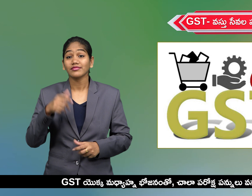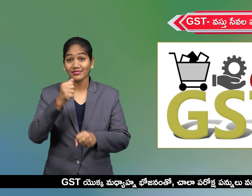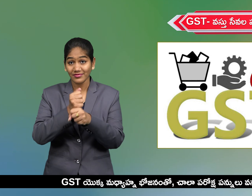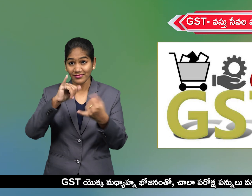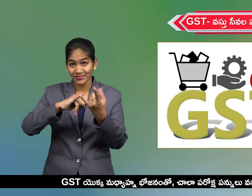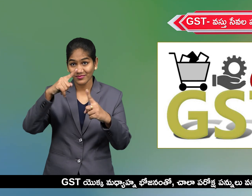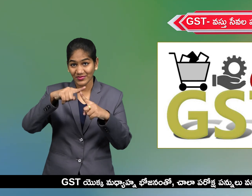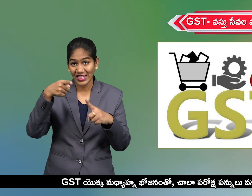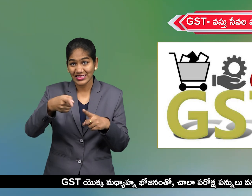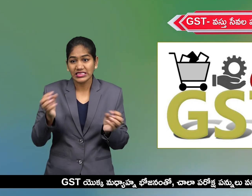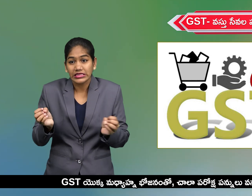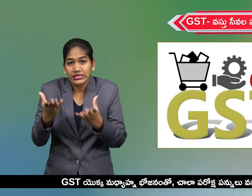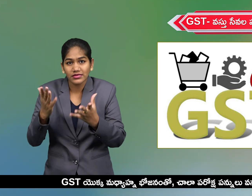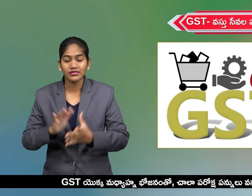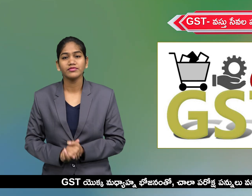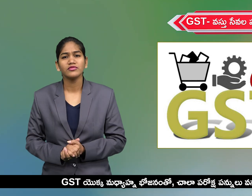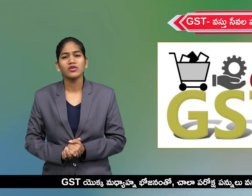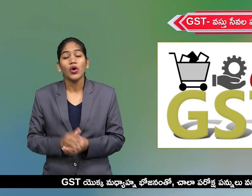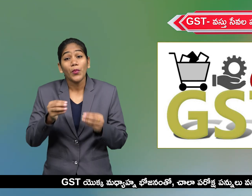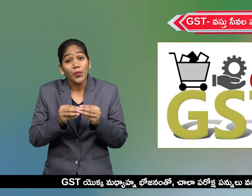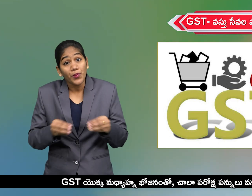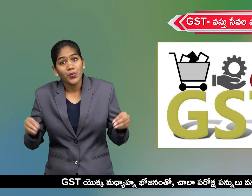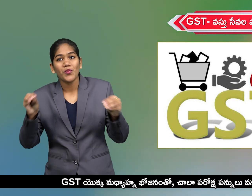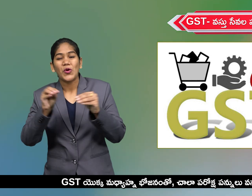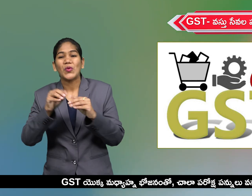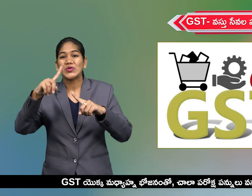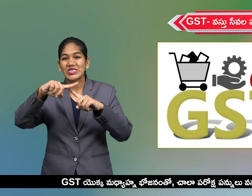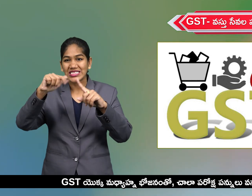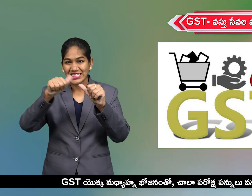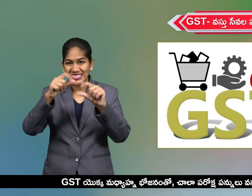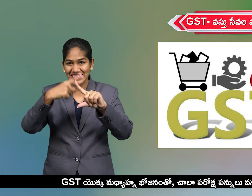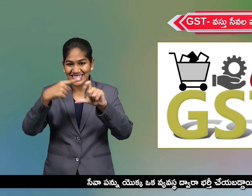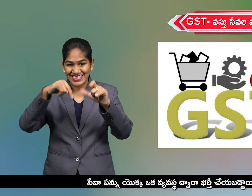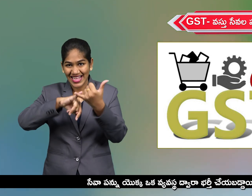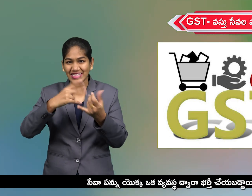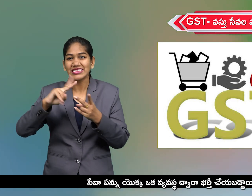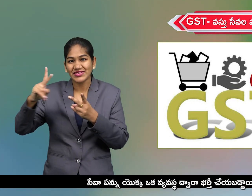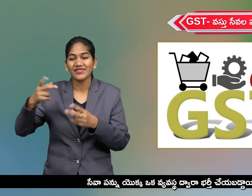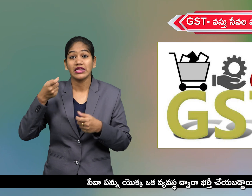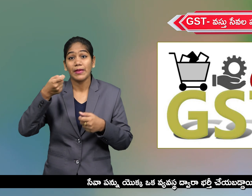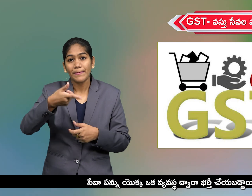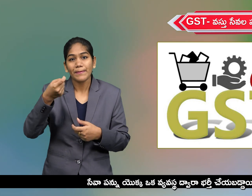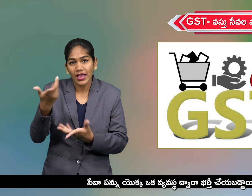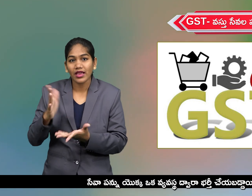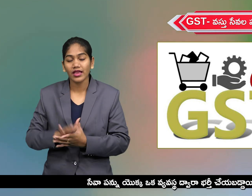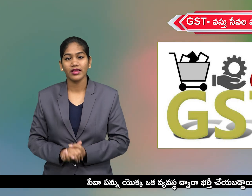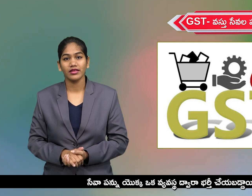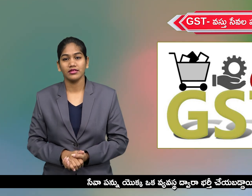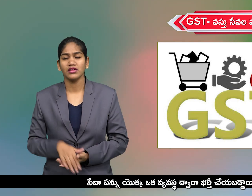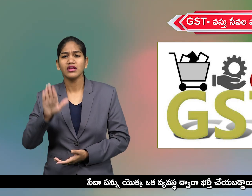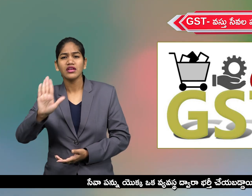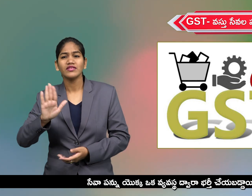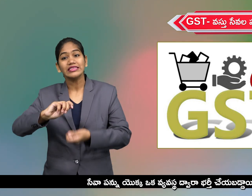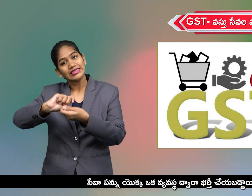జీఎస్టీ యొక్క మధ్యాహ్న భోజనంతో చాలా పరోక్ష పన్నులు వస్తు మరియు సేవా పన్ను యొక్క ఒక వ్యవస్థ